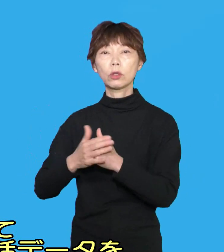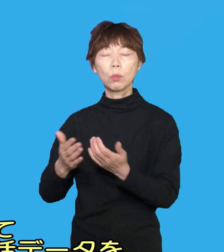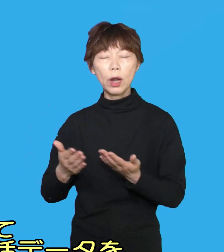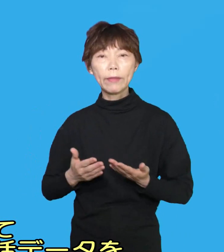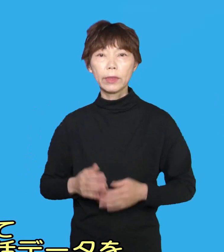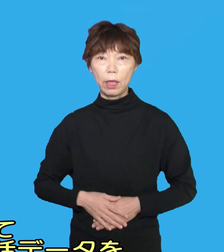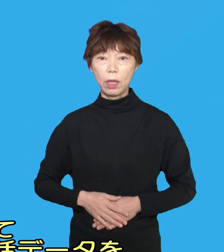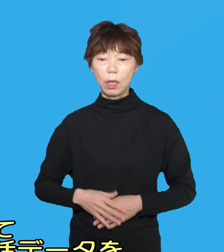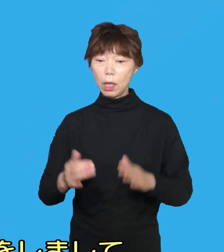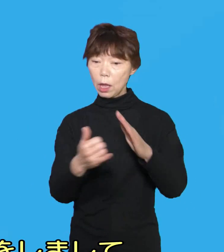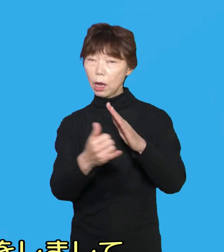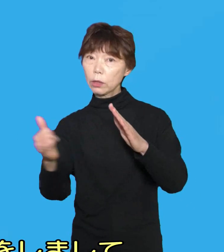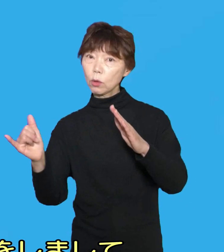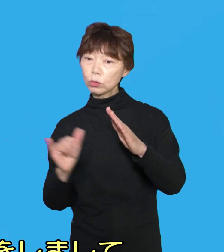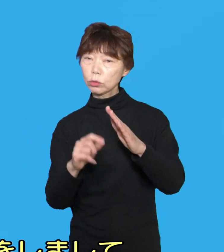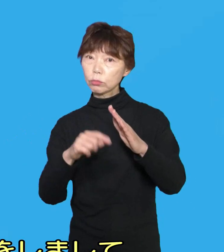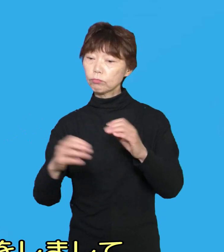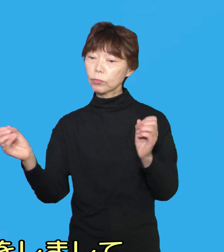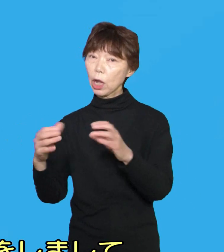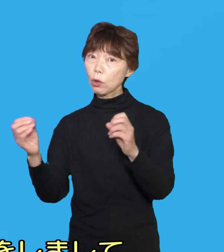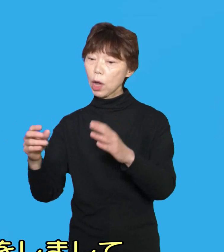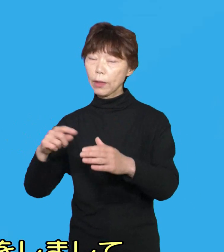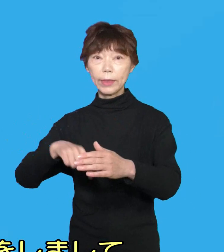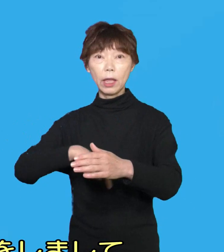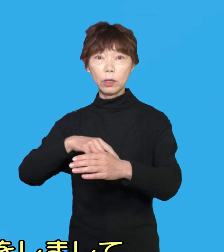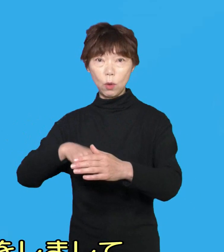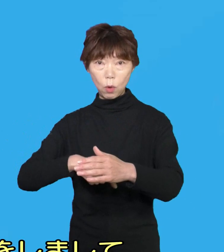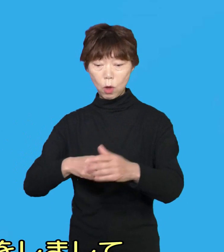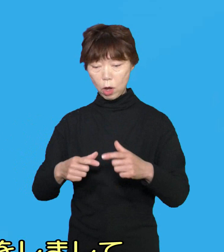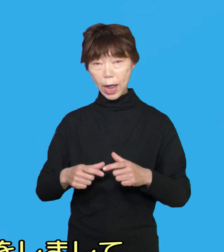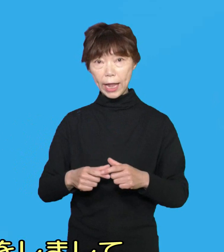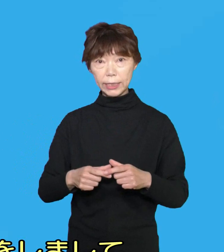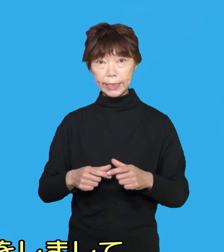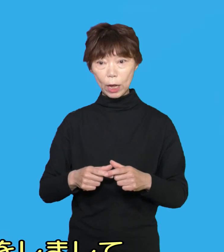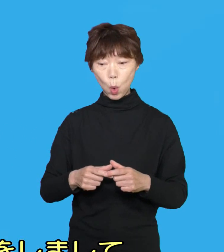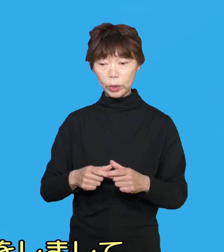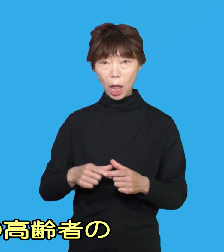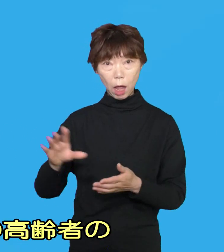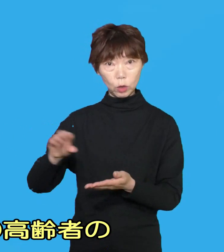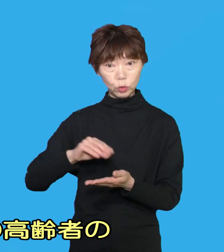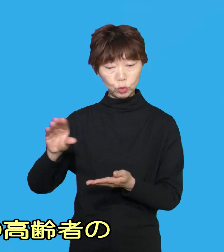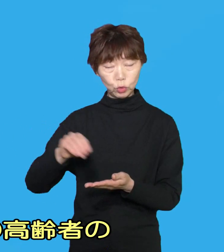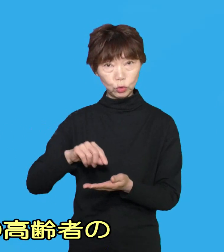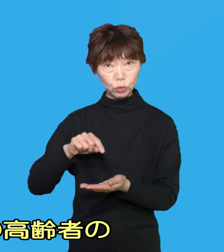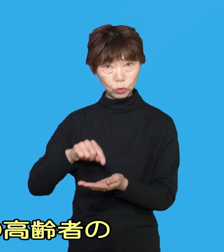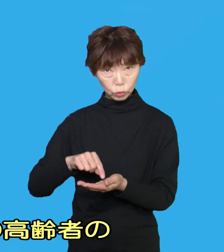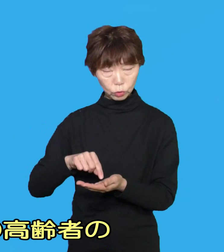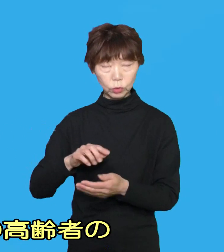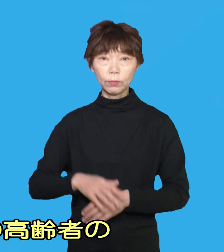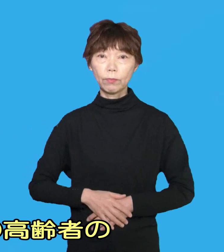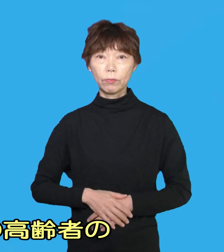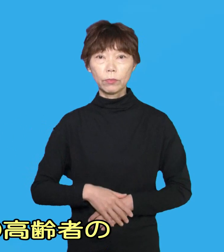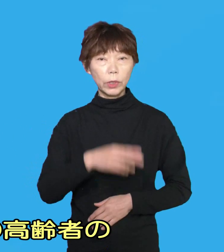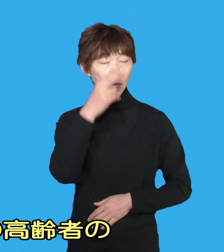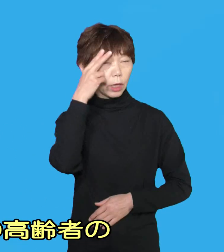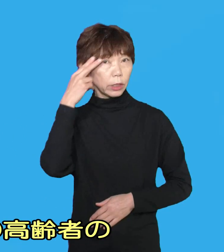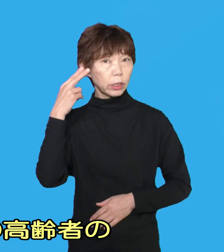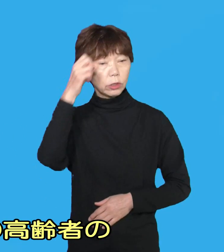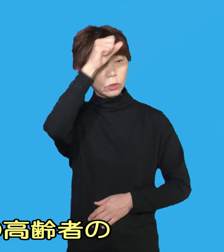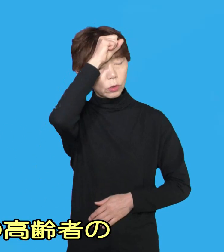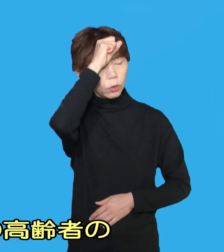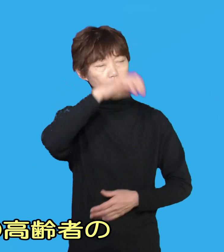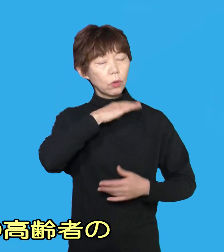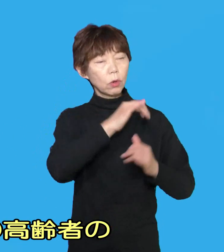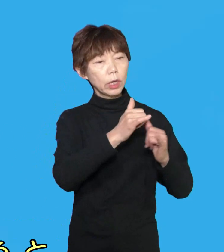家族の方たちとの対話データを IC レコーダーで収集をしまして、そして認知症の方の高齢者